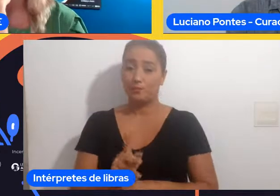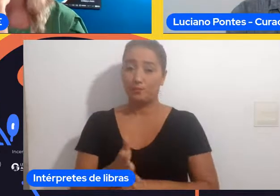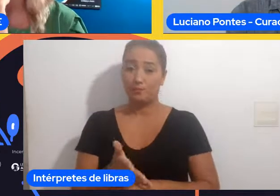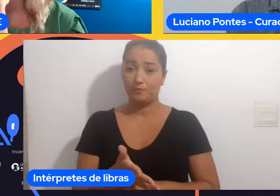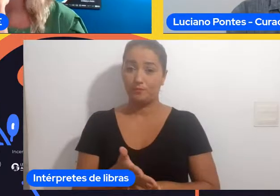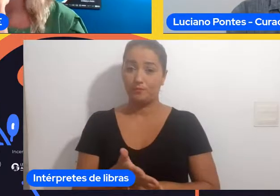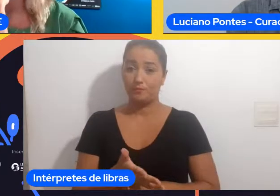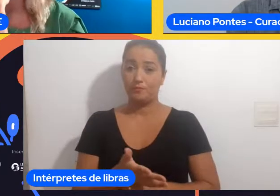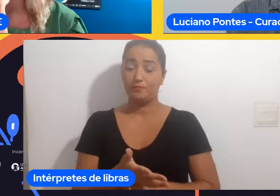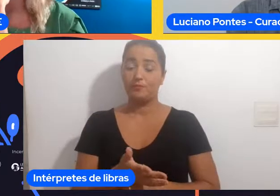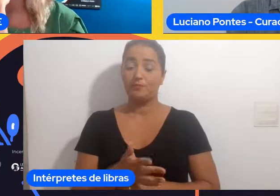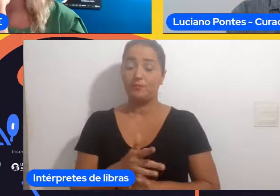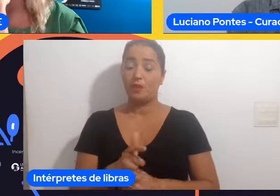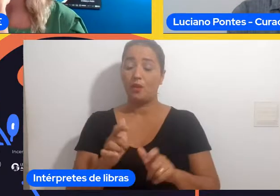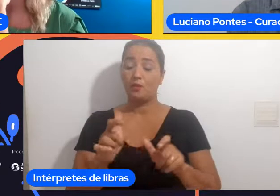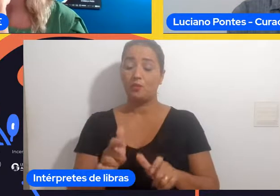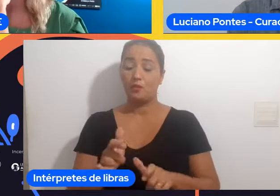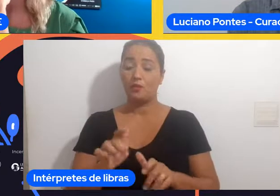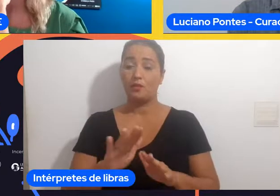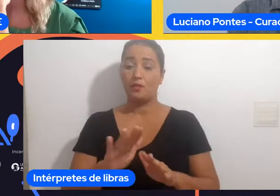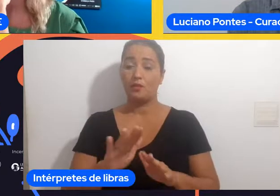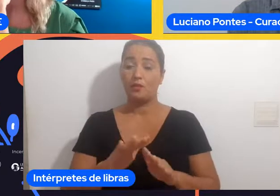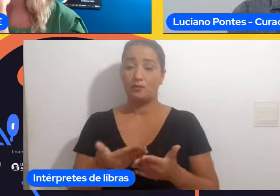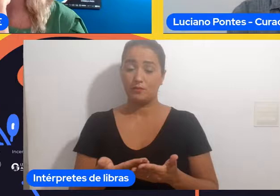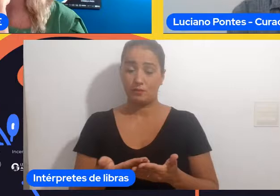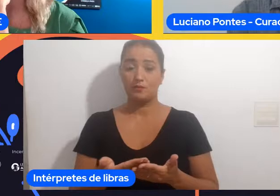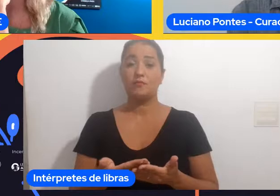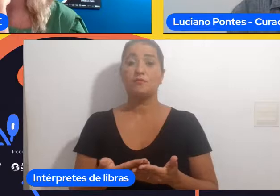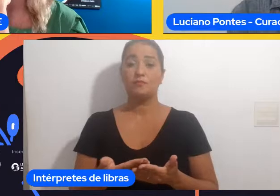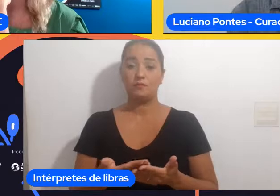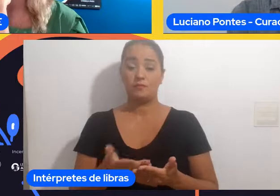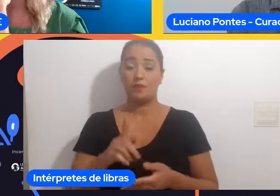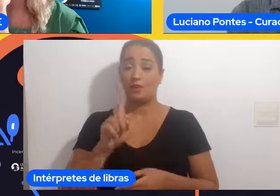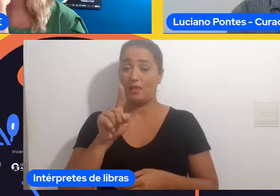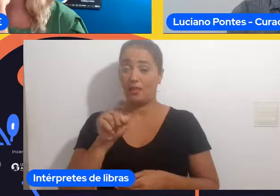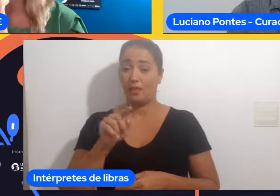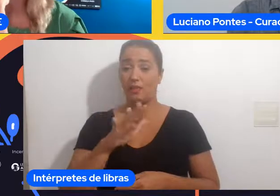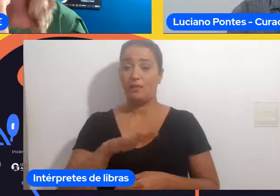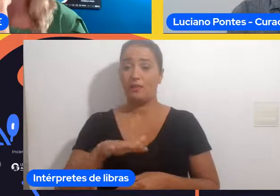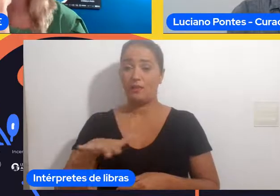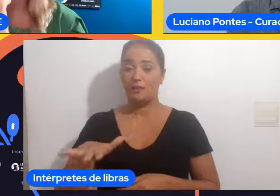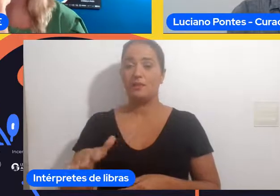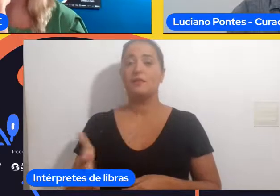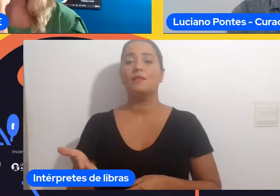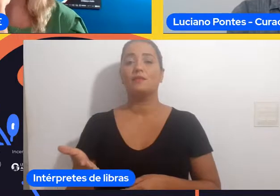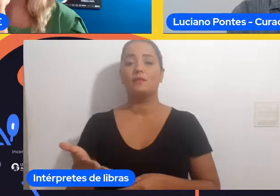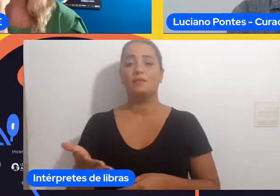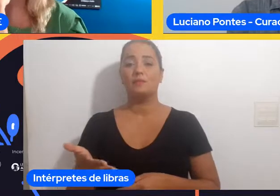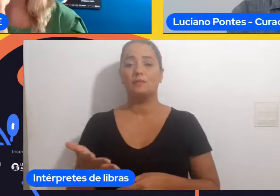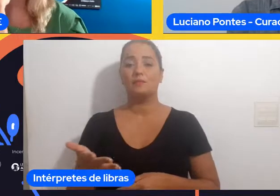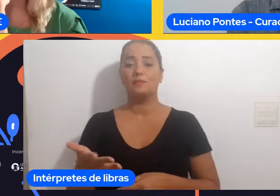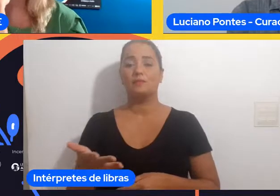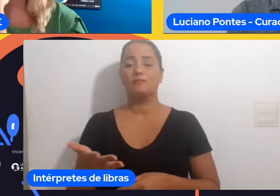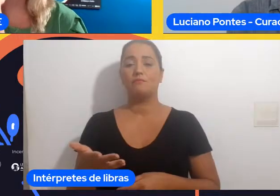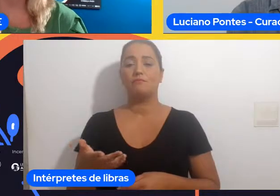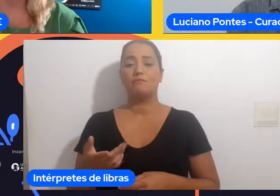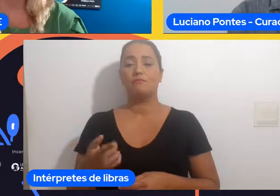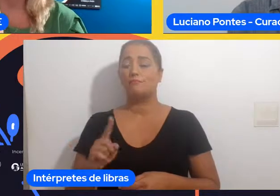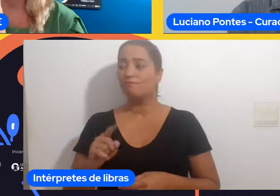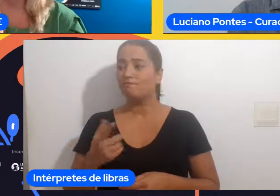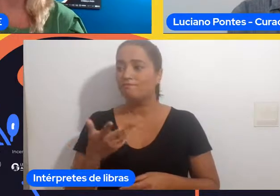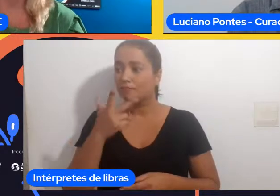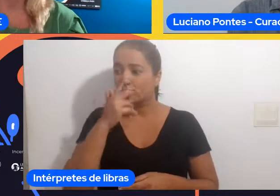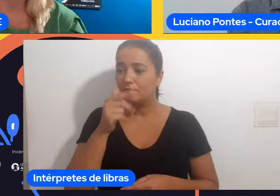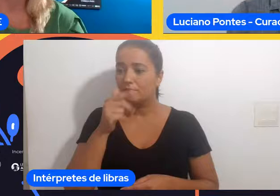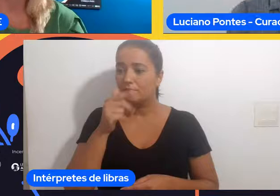escolar e na Casa das Asas, é uma criança muito tolhida. Uma criança que sai